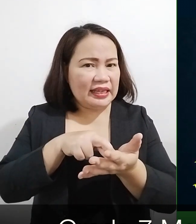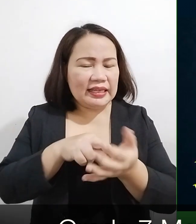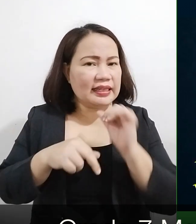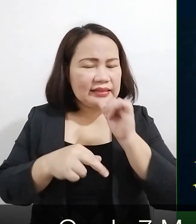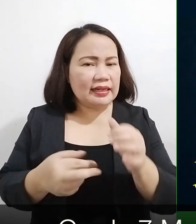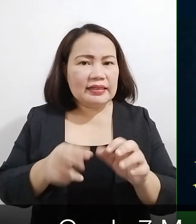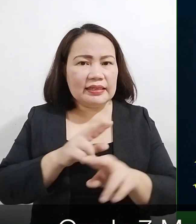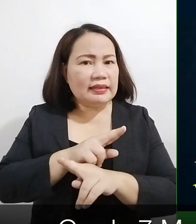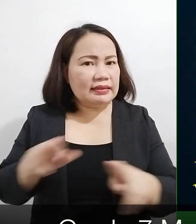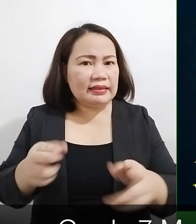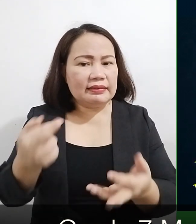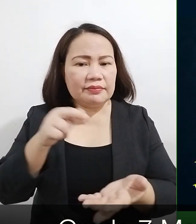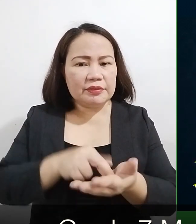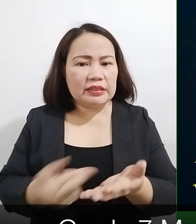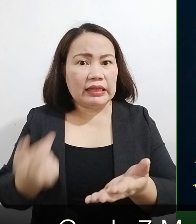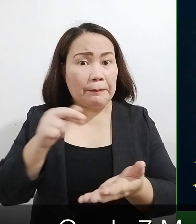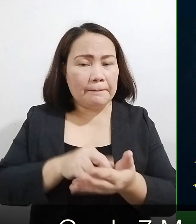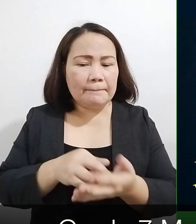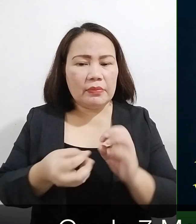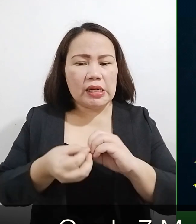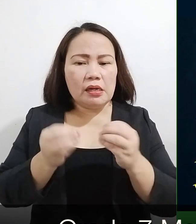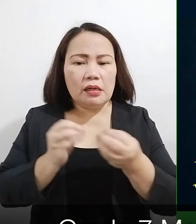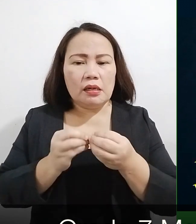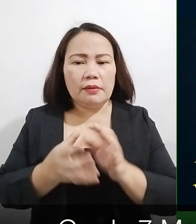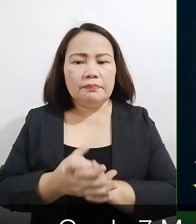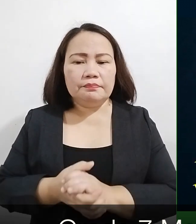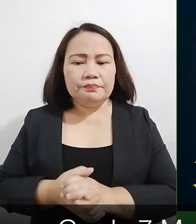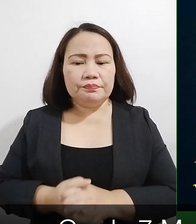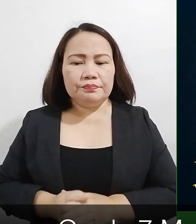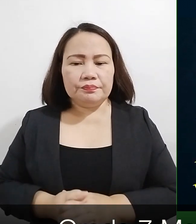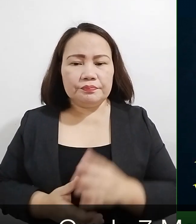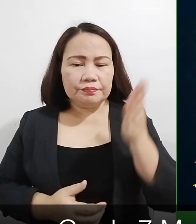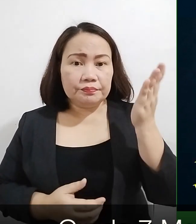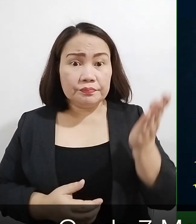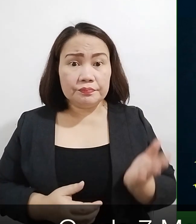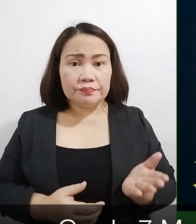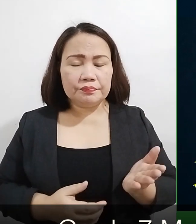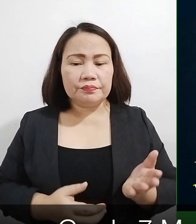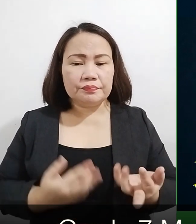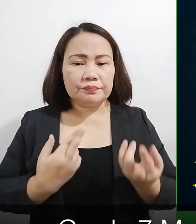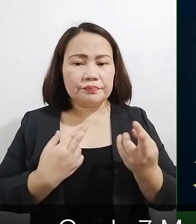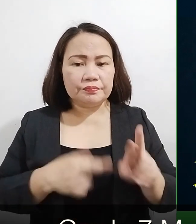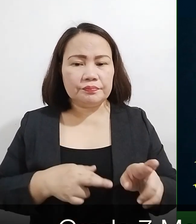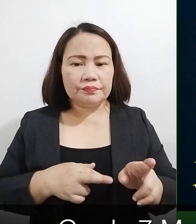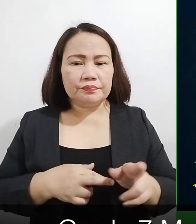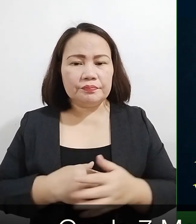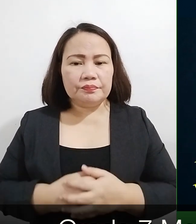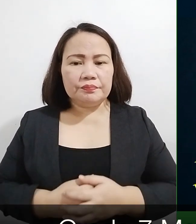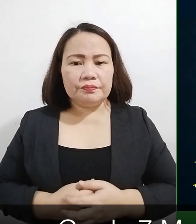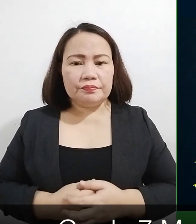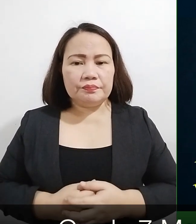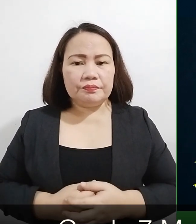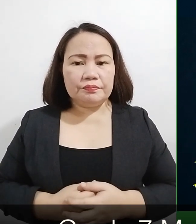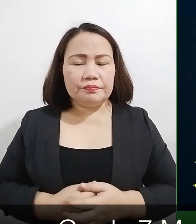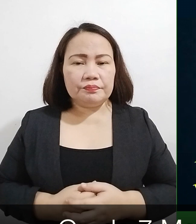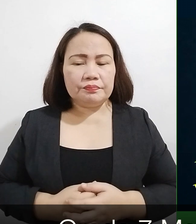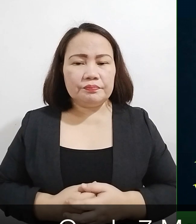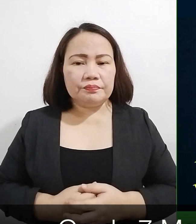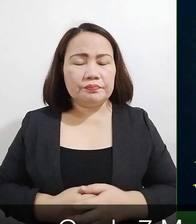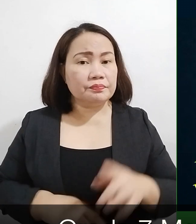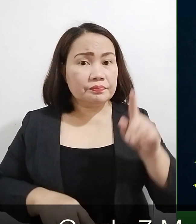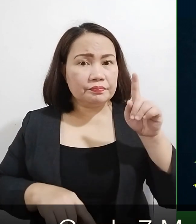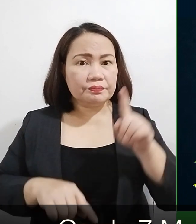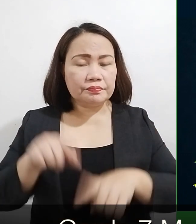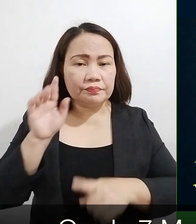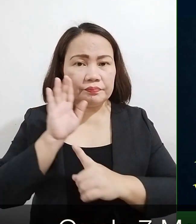an integer or a rational number. Okay? Well, this one, ang result niya, since it